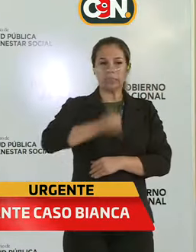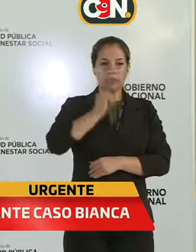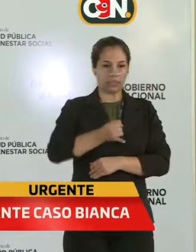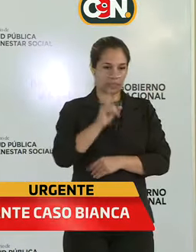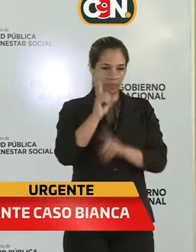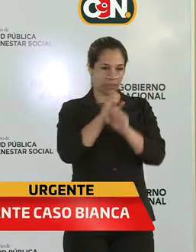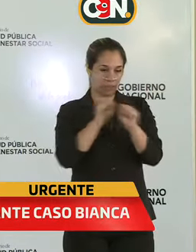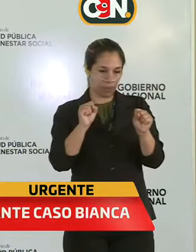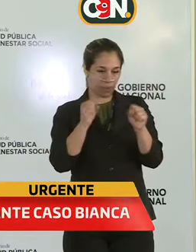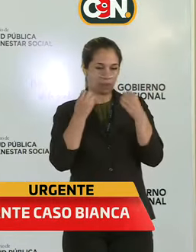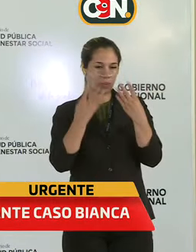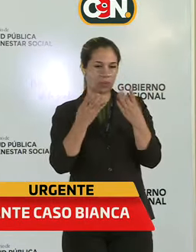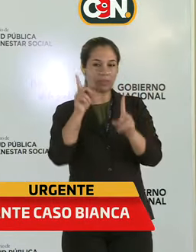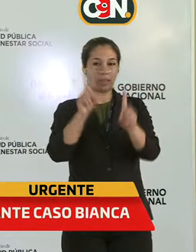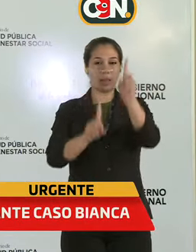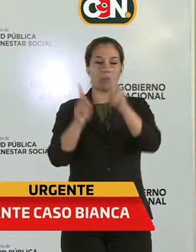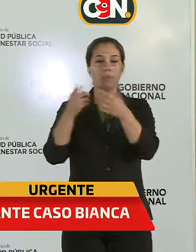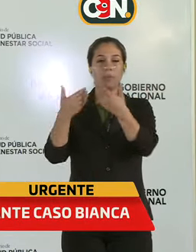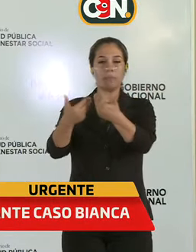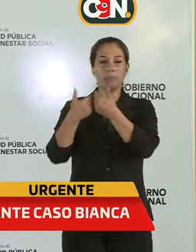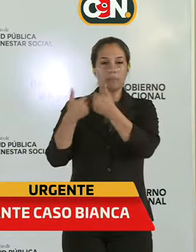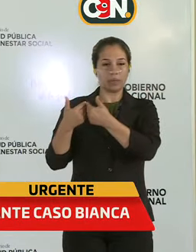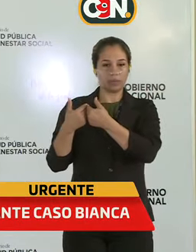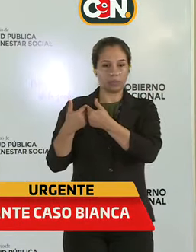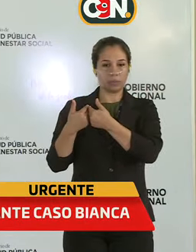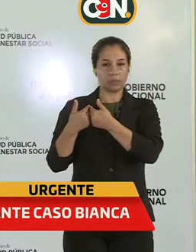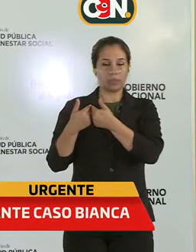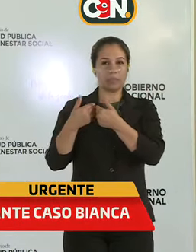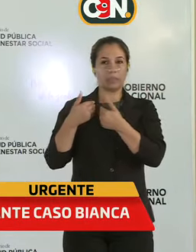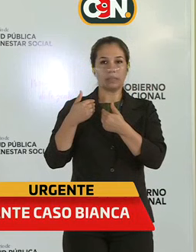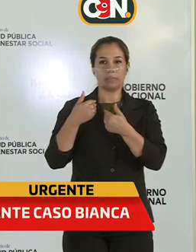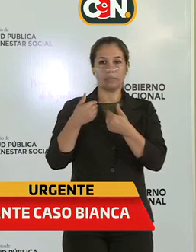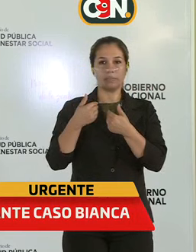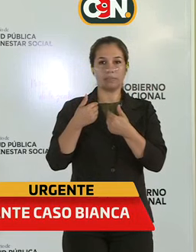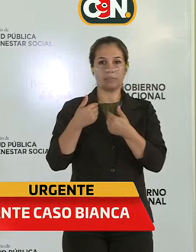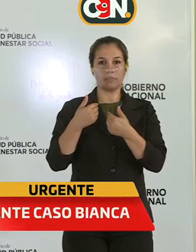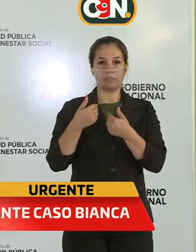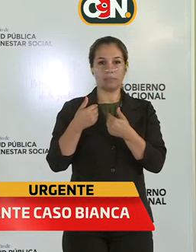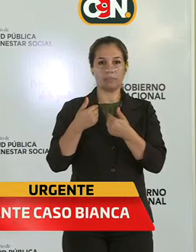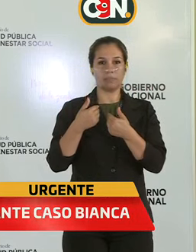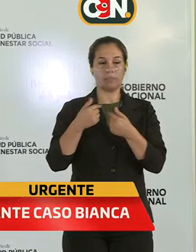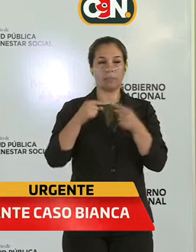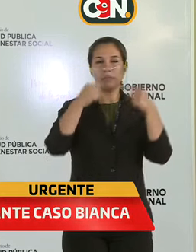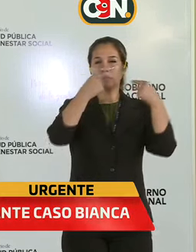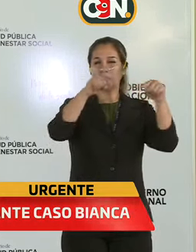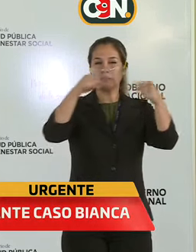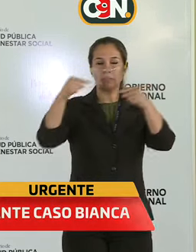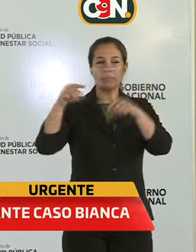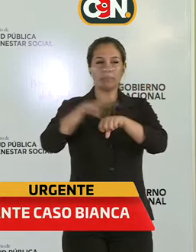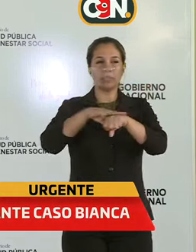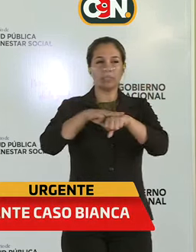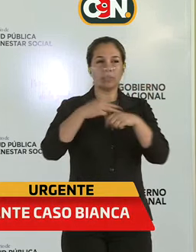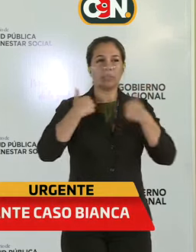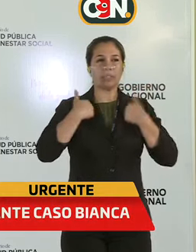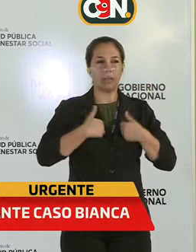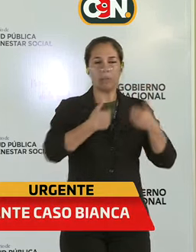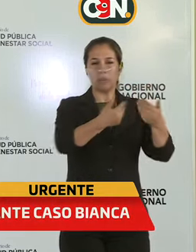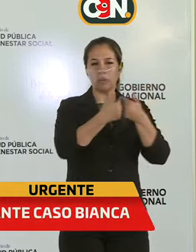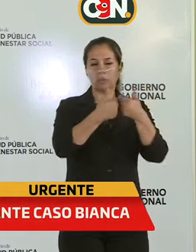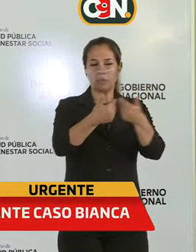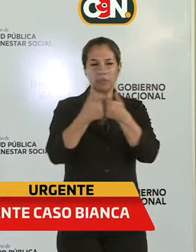Recibimos consultas de todas las dependencias del Ministerio de